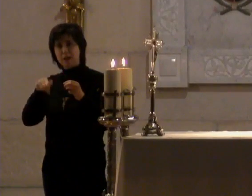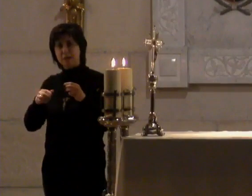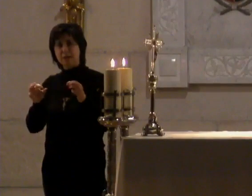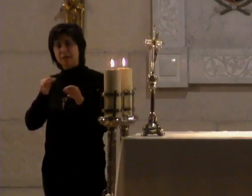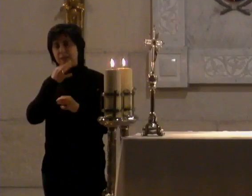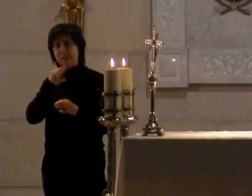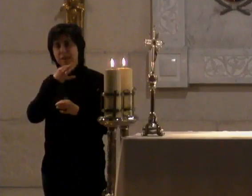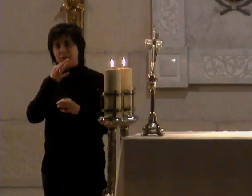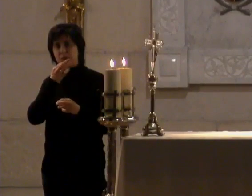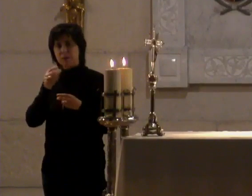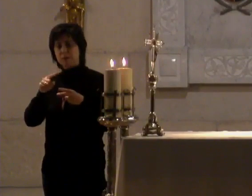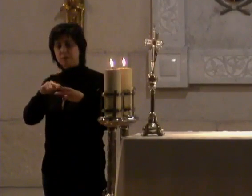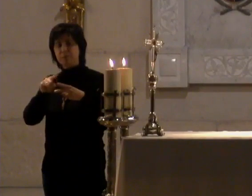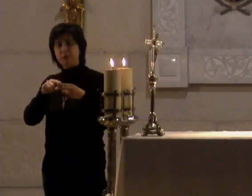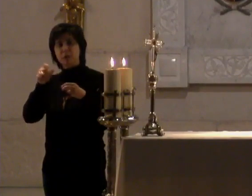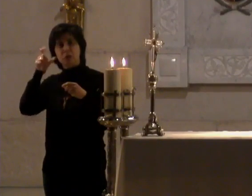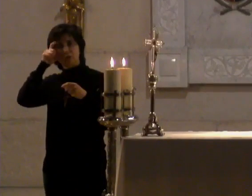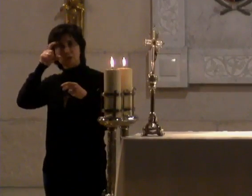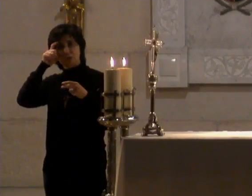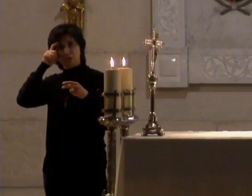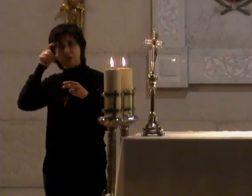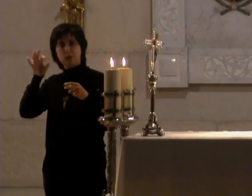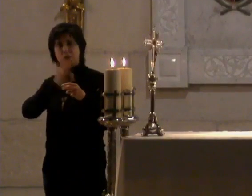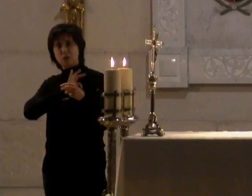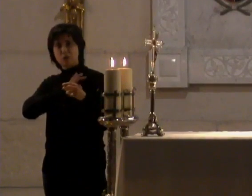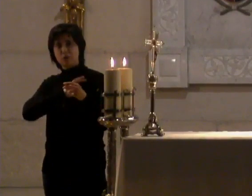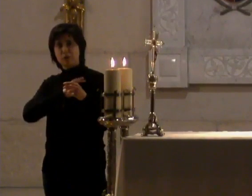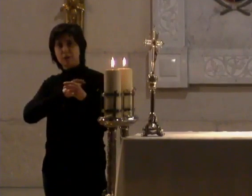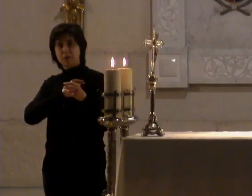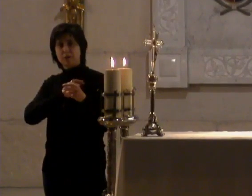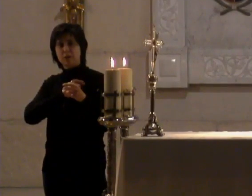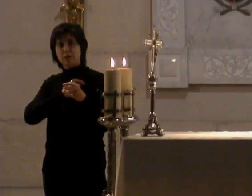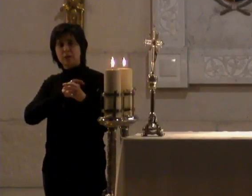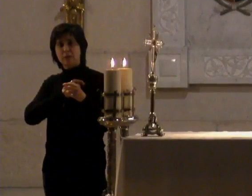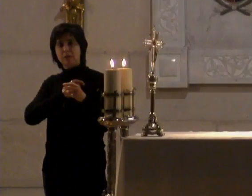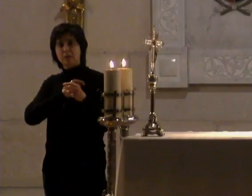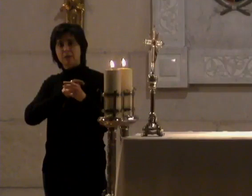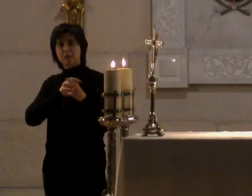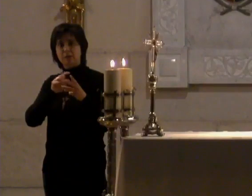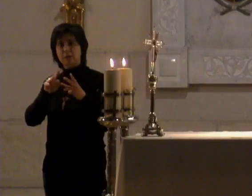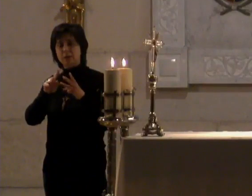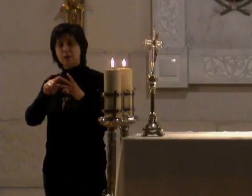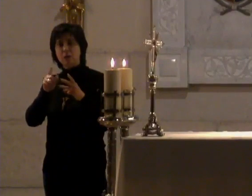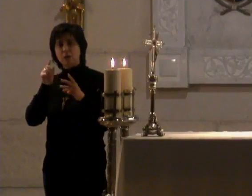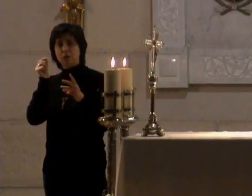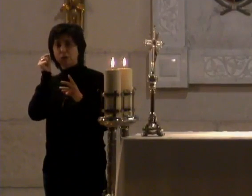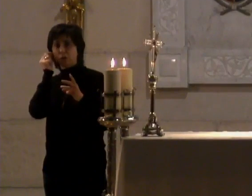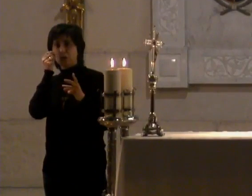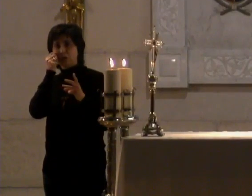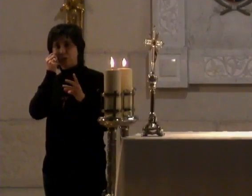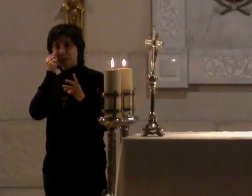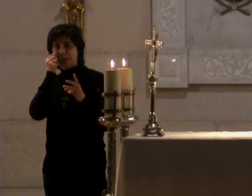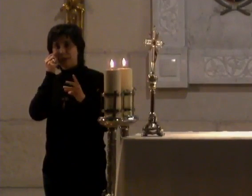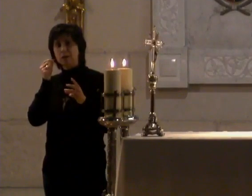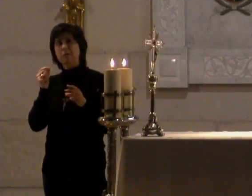tarde. Escucha al Señor, por una parte. Descubre, en segundo